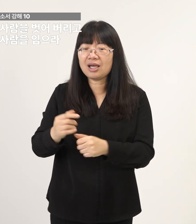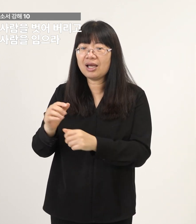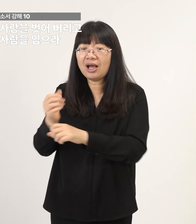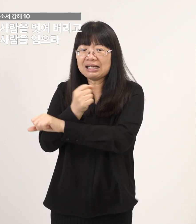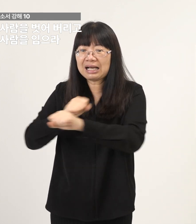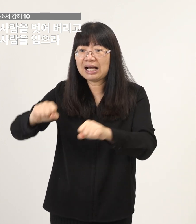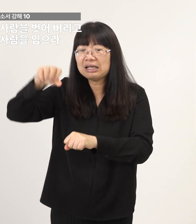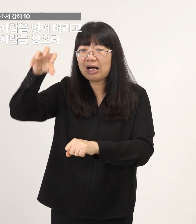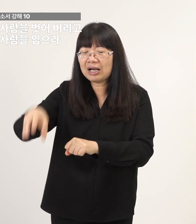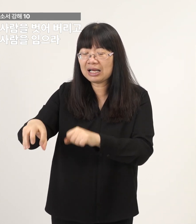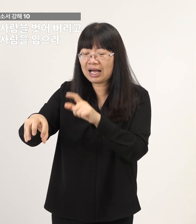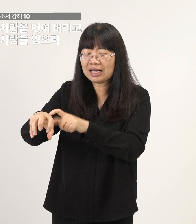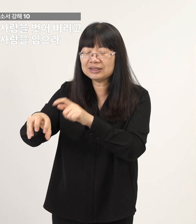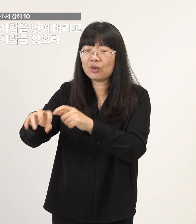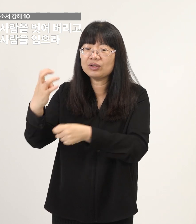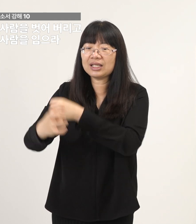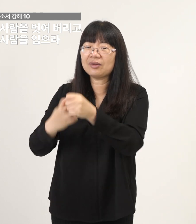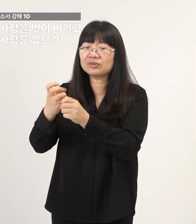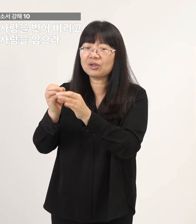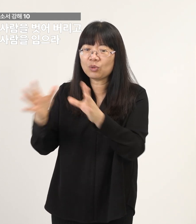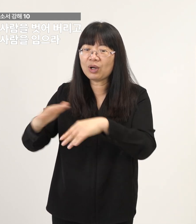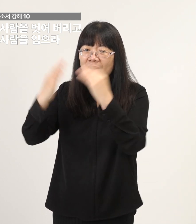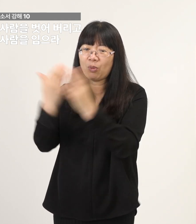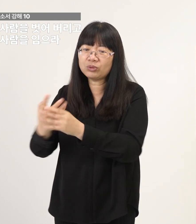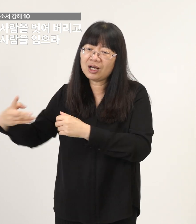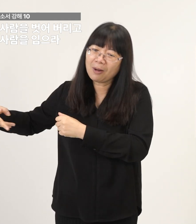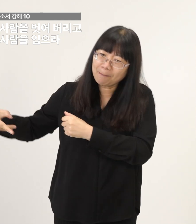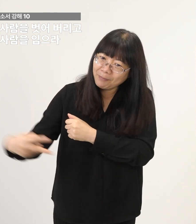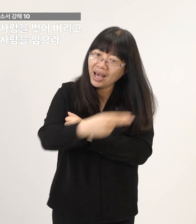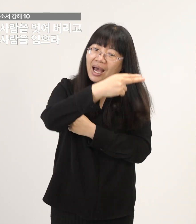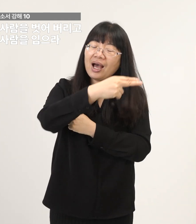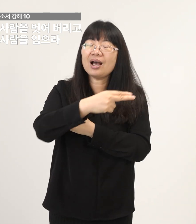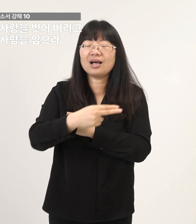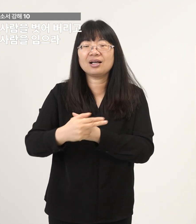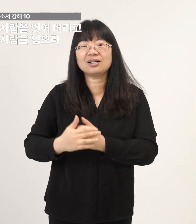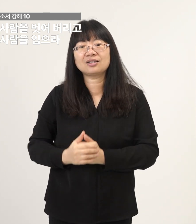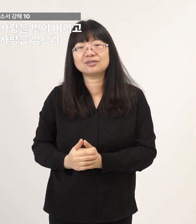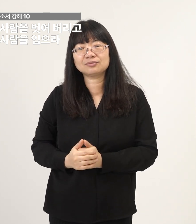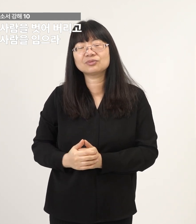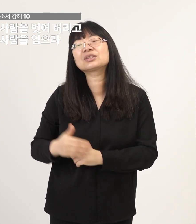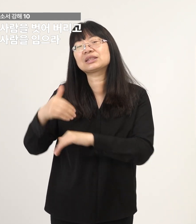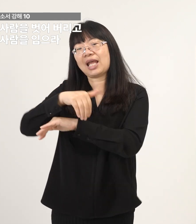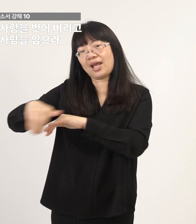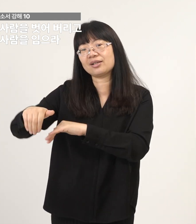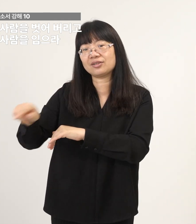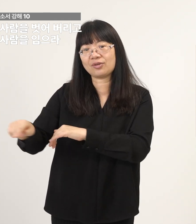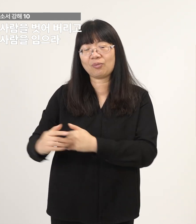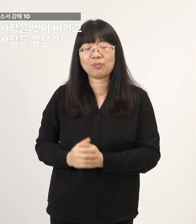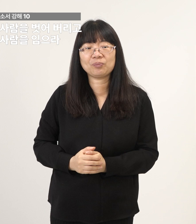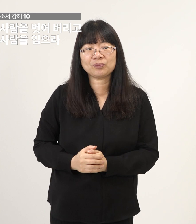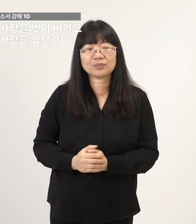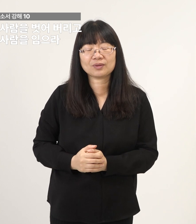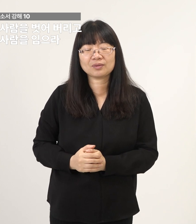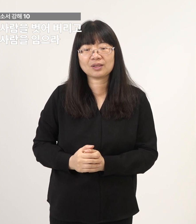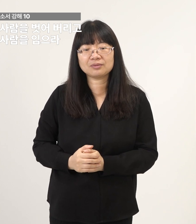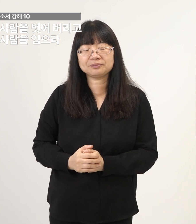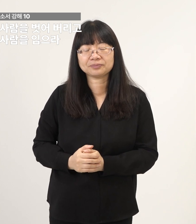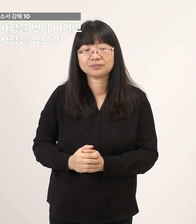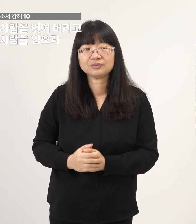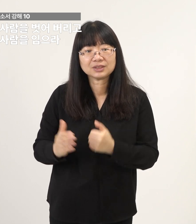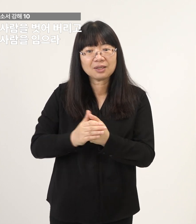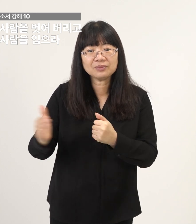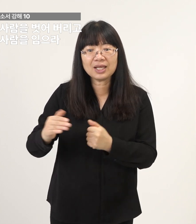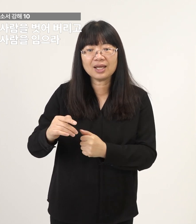그걸 솎아내고 뽑아내는 거예요. 새롭게 하나님의 군대와 하나님의 백성이